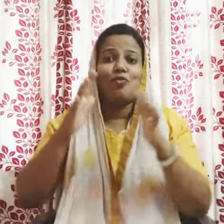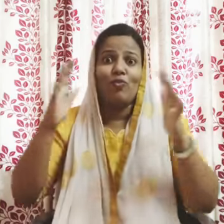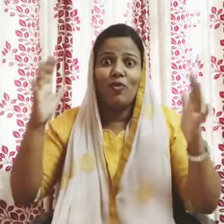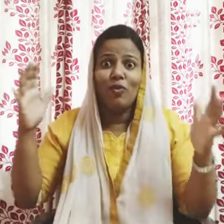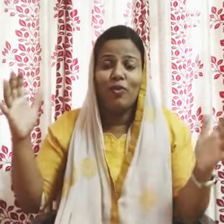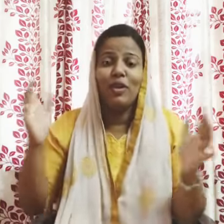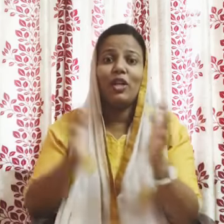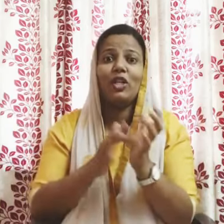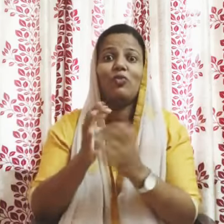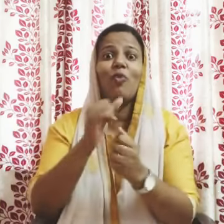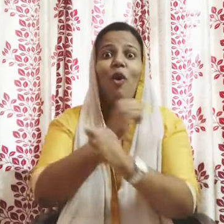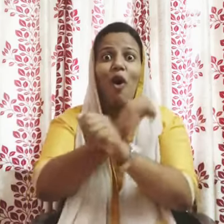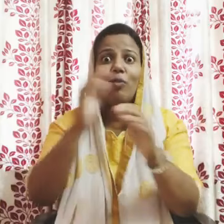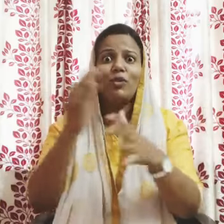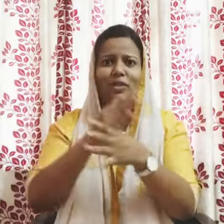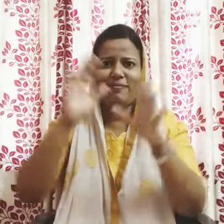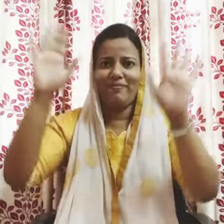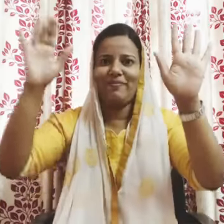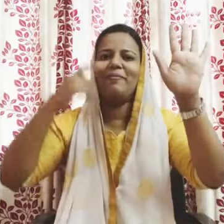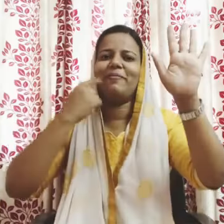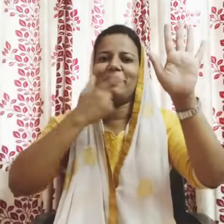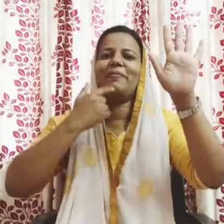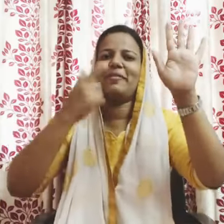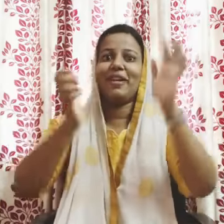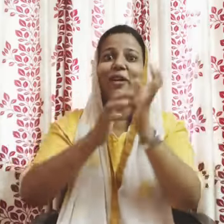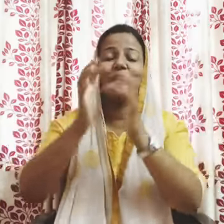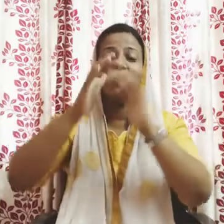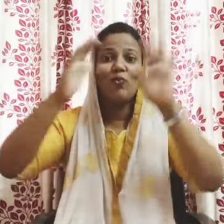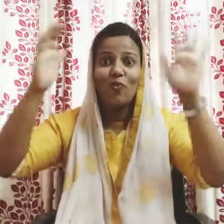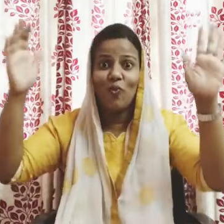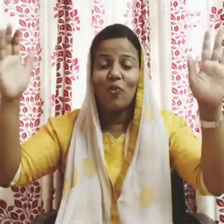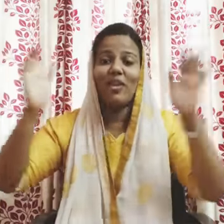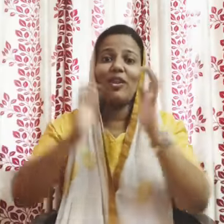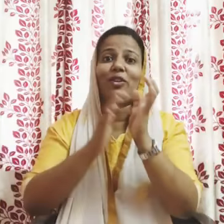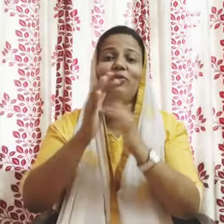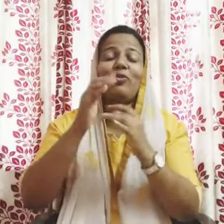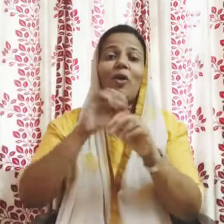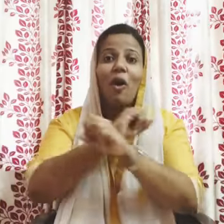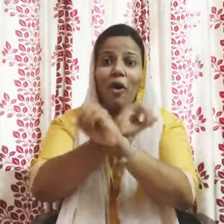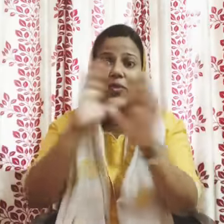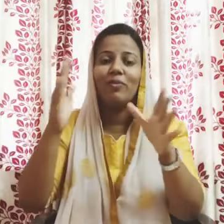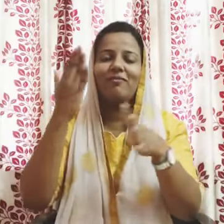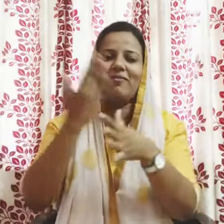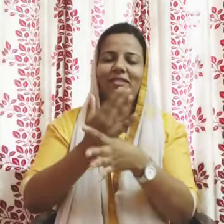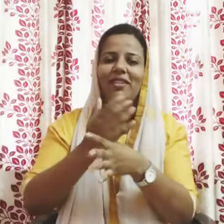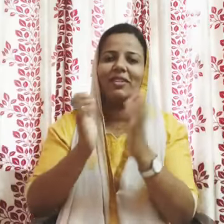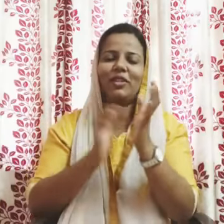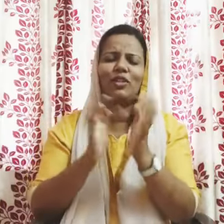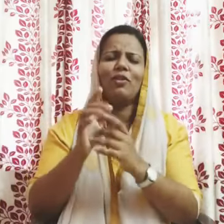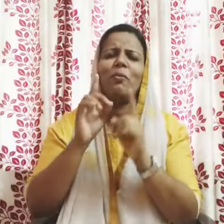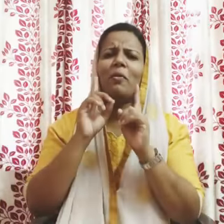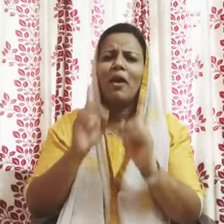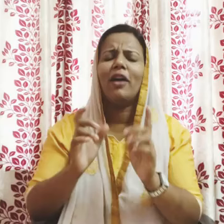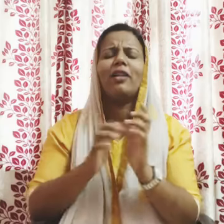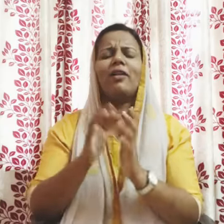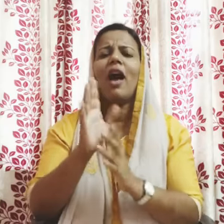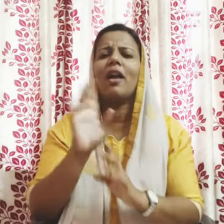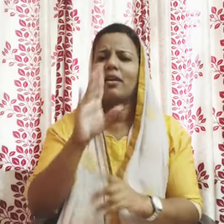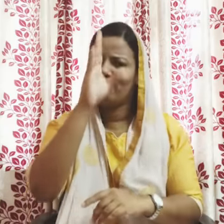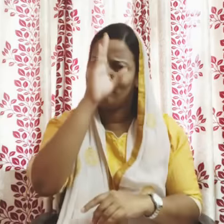വലിയവനും അത്ഭുതങ്ങളെ പ്രവർത്തിക്കുന്നവനുമാകുന്നു. ഒന്നുകൂടെ പറഞ്ഞ്, അങ്ങ് വലിയവനും അത്ഭുതങ്ങളെ പ്രവർത്തിക്കുന്നവനുമാകുന്നു, അങ്ങ് മാത്രം ദൈവമാകുന്നു.